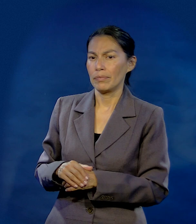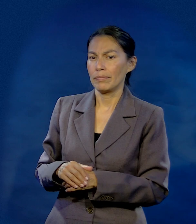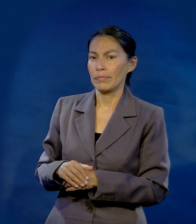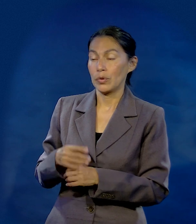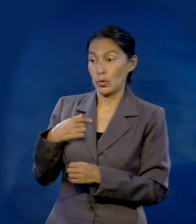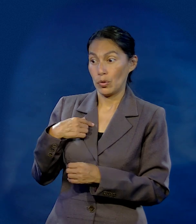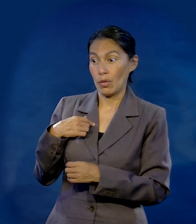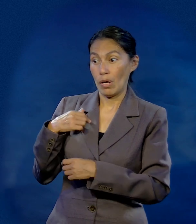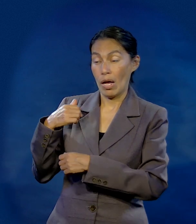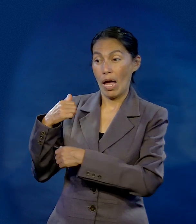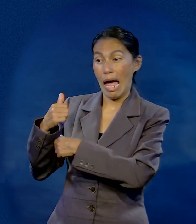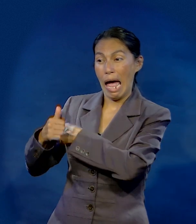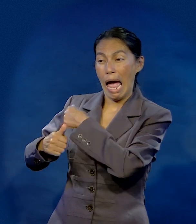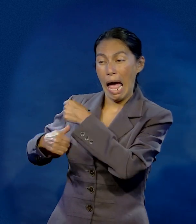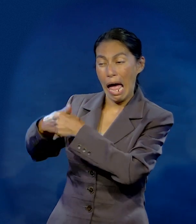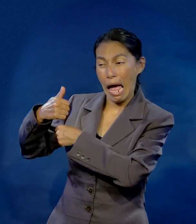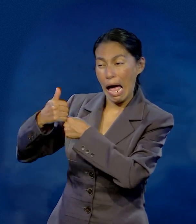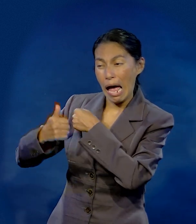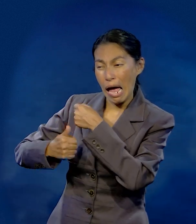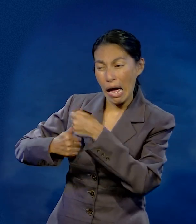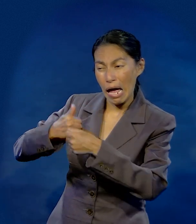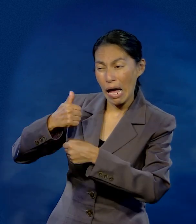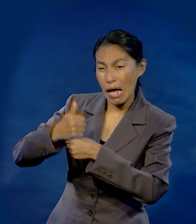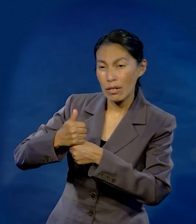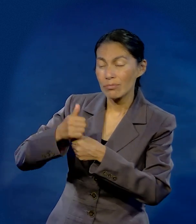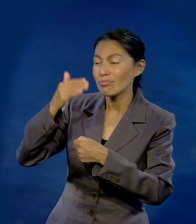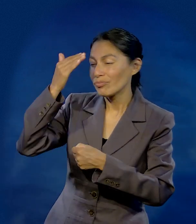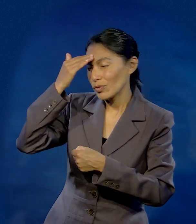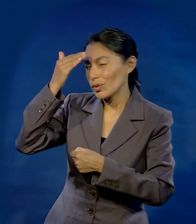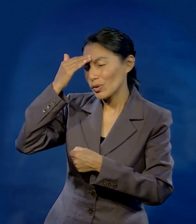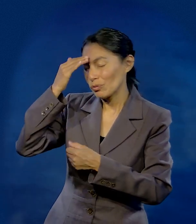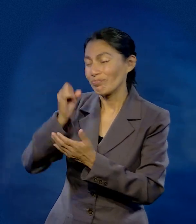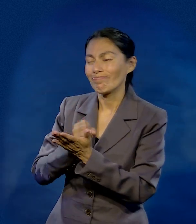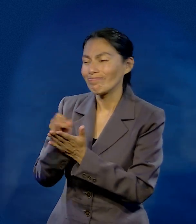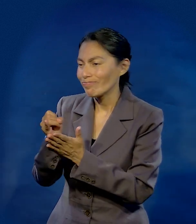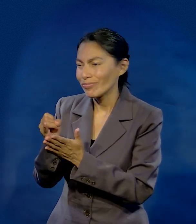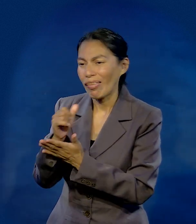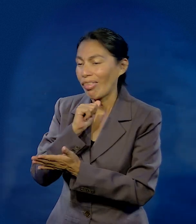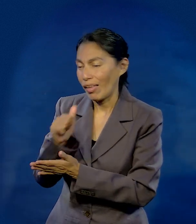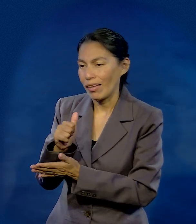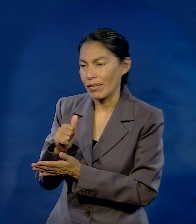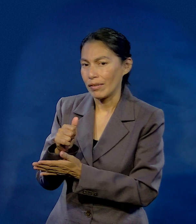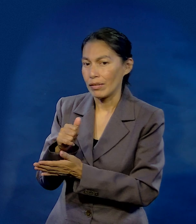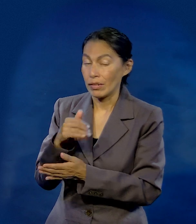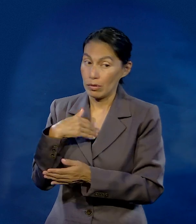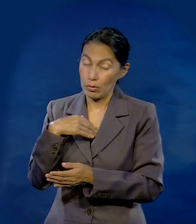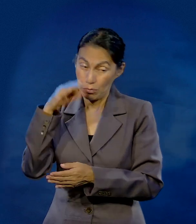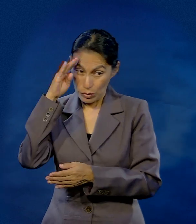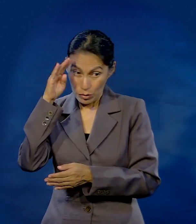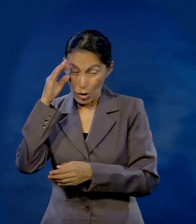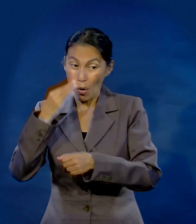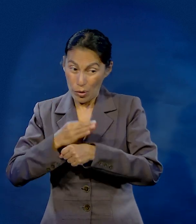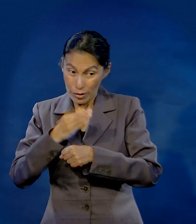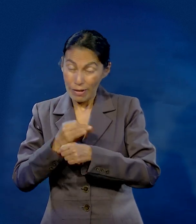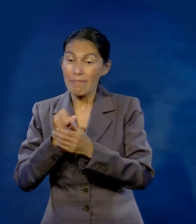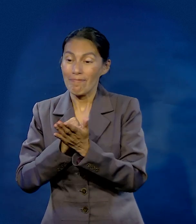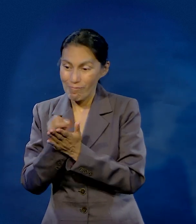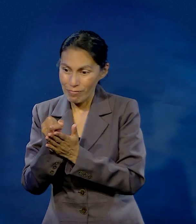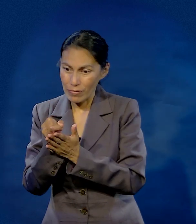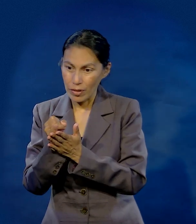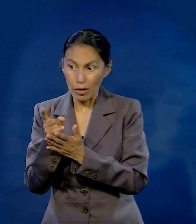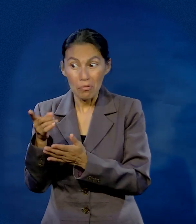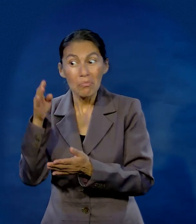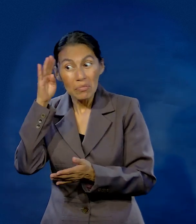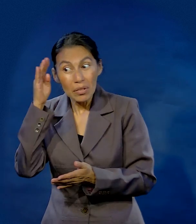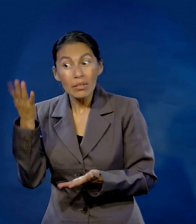y yo ya sé que tú no quisiste mis tamales Por eso te los perdiste me